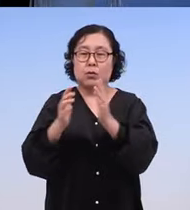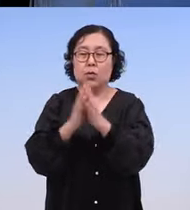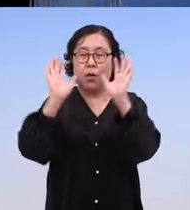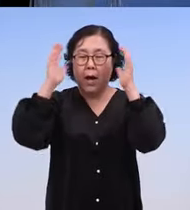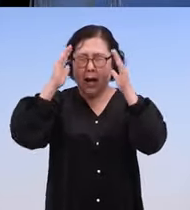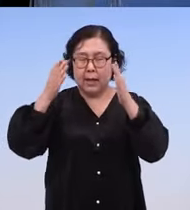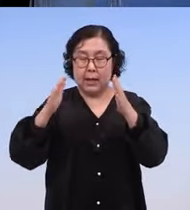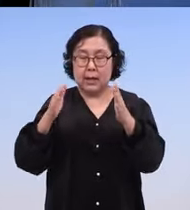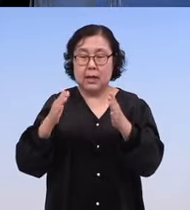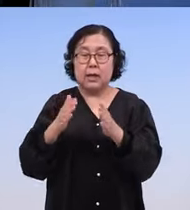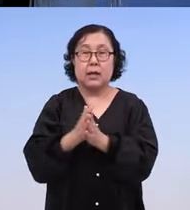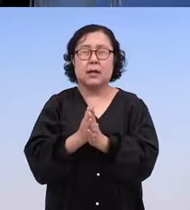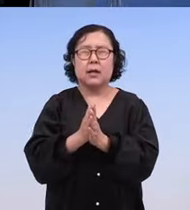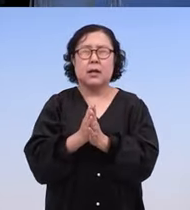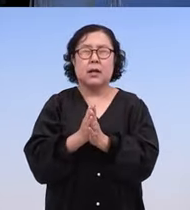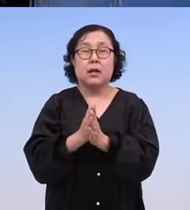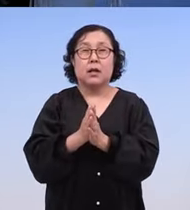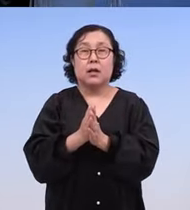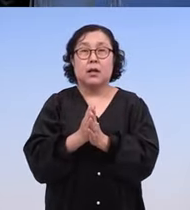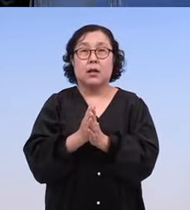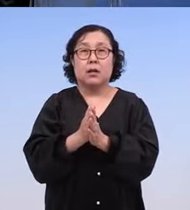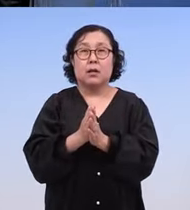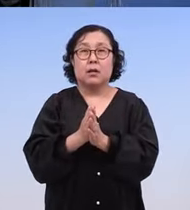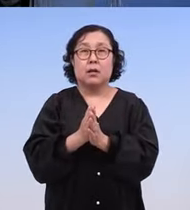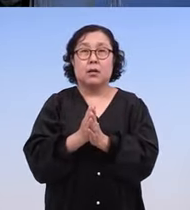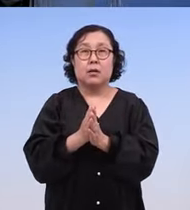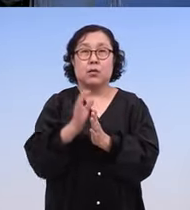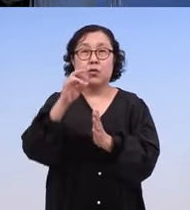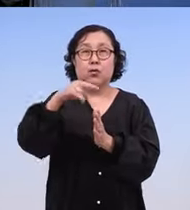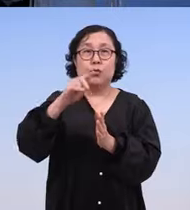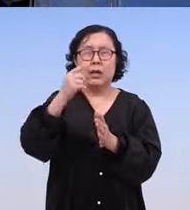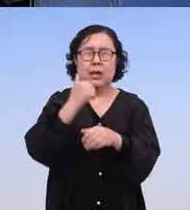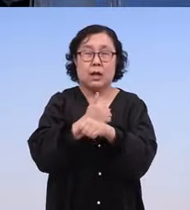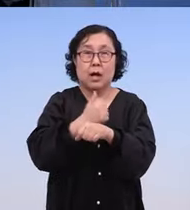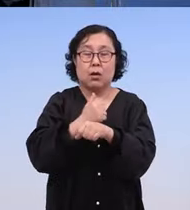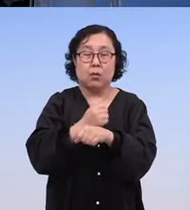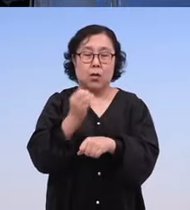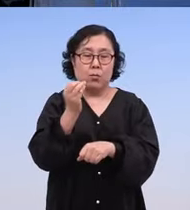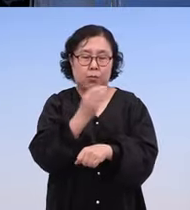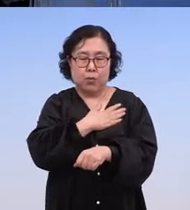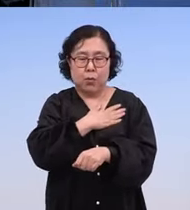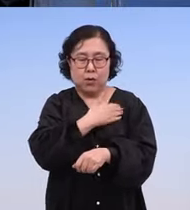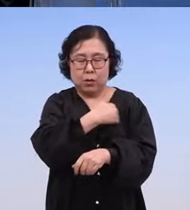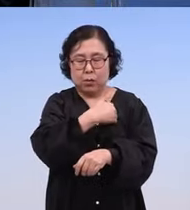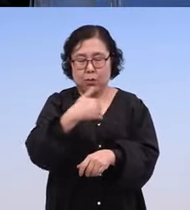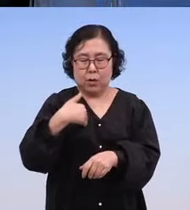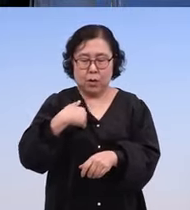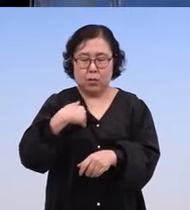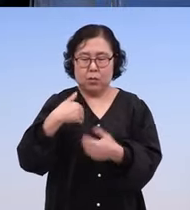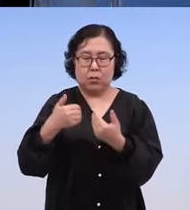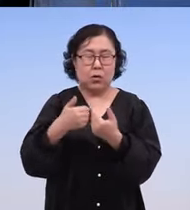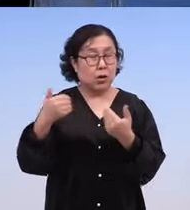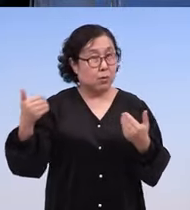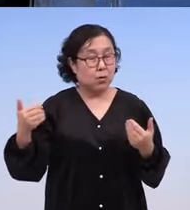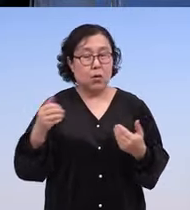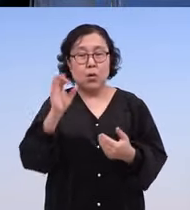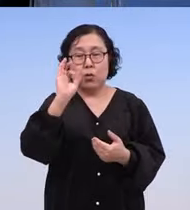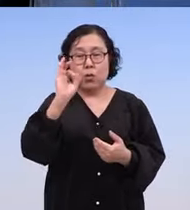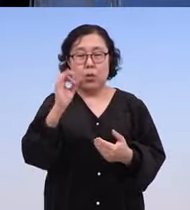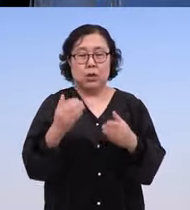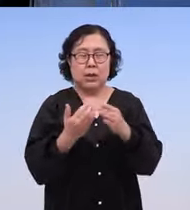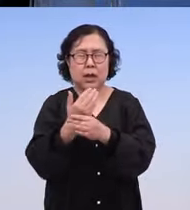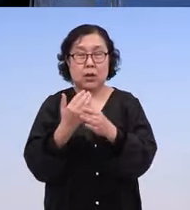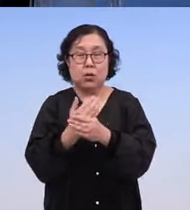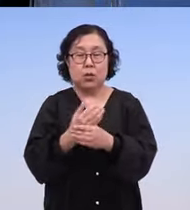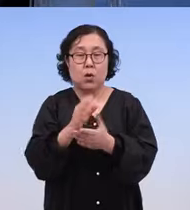양육하는 행복과 기쁨은 아직 모르는 부부, 풍요롭거나 넉넉함과는 거리가 먼, 돈이